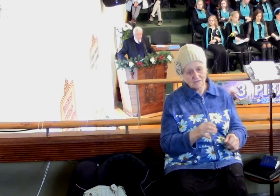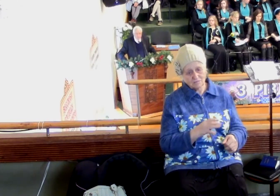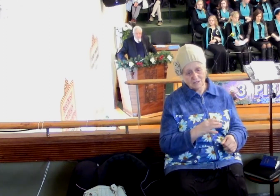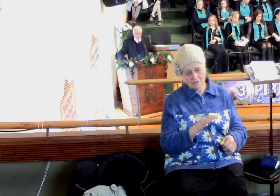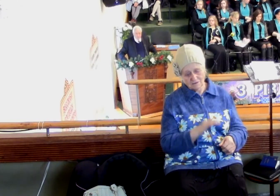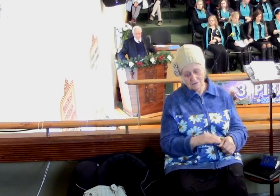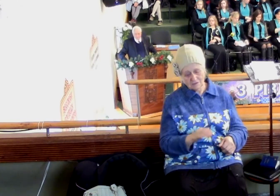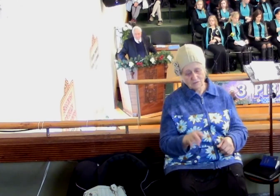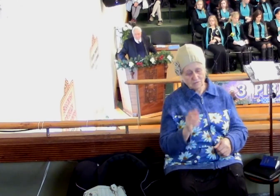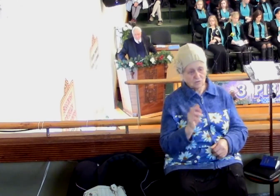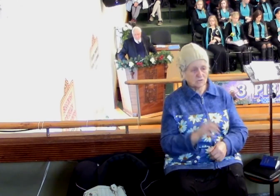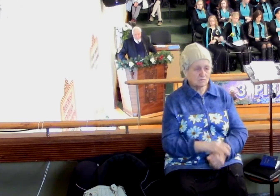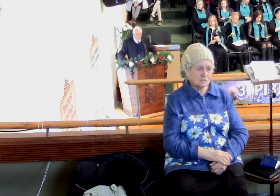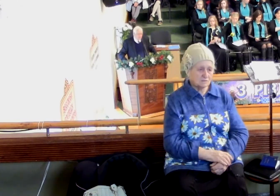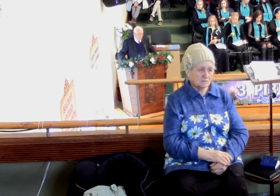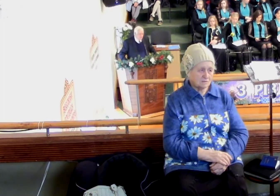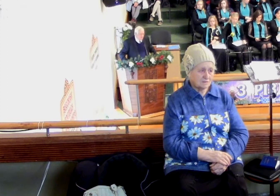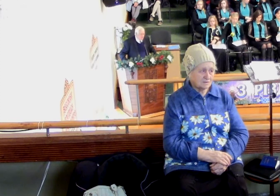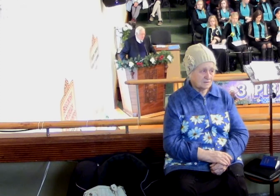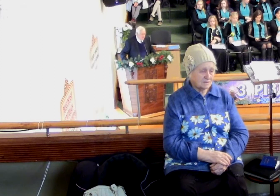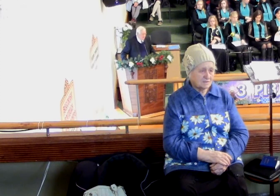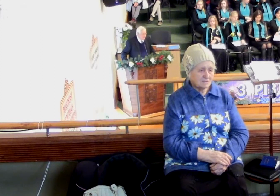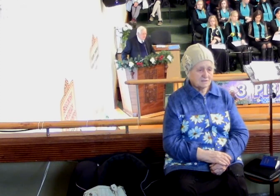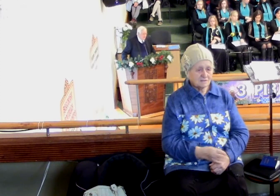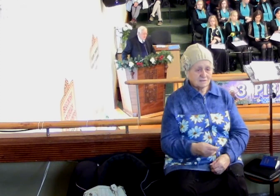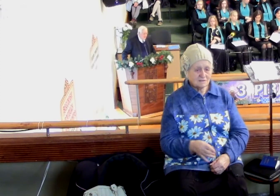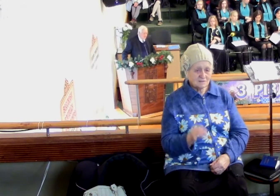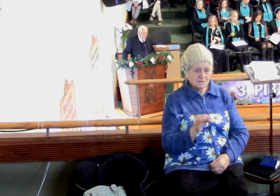чадами Божиими. Интересно переведено, да?